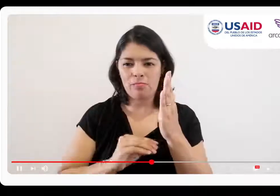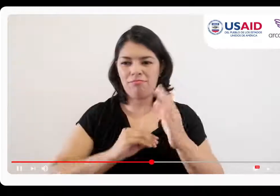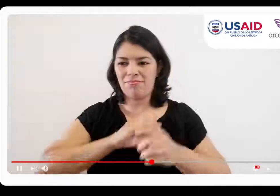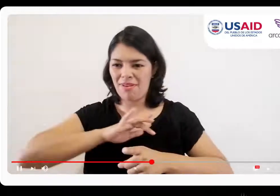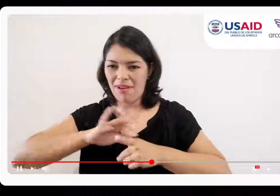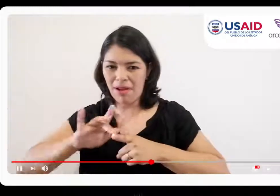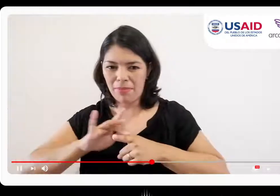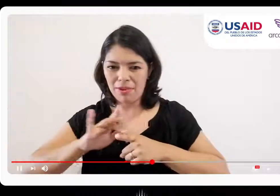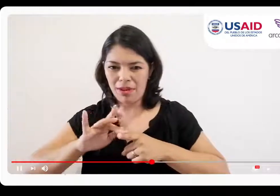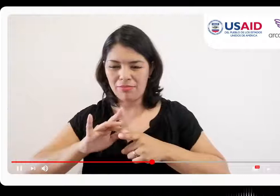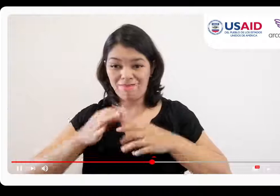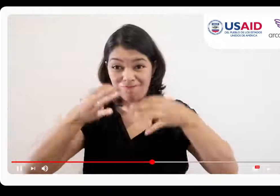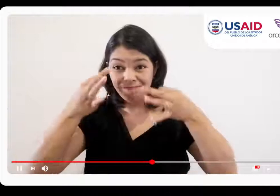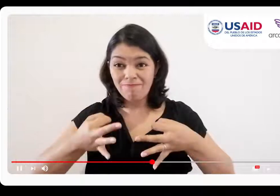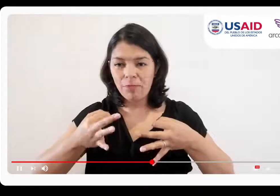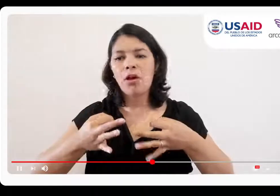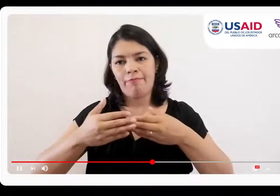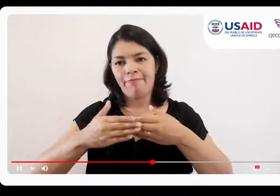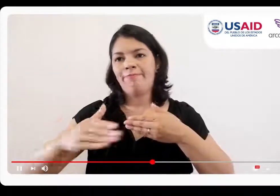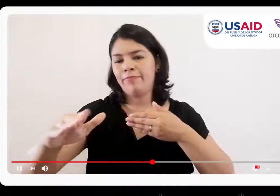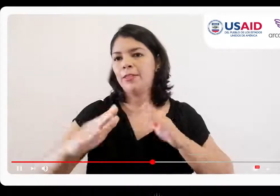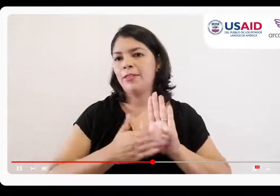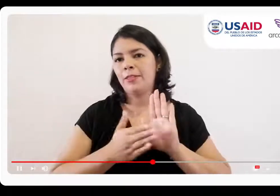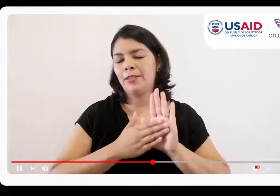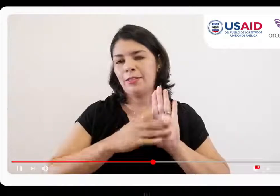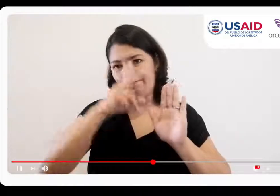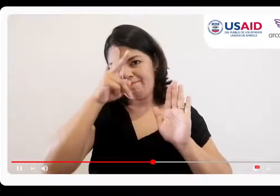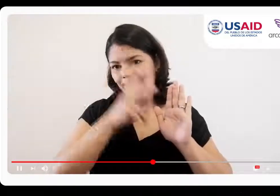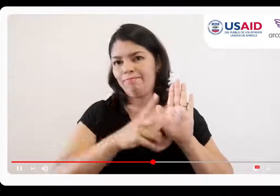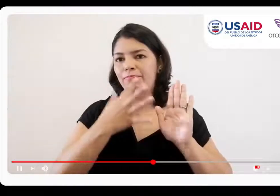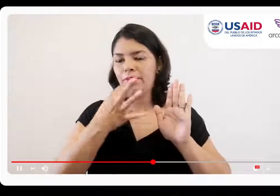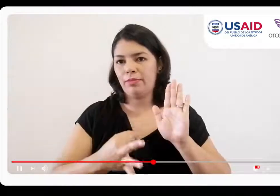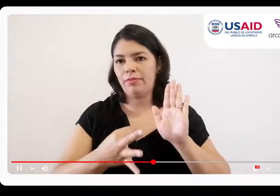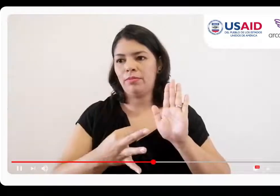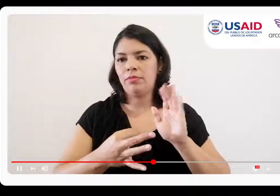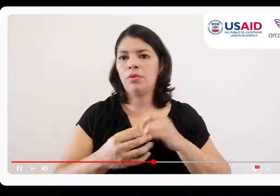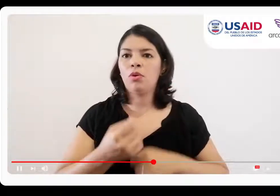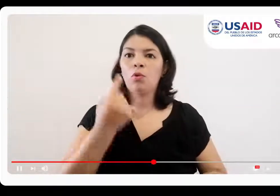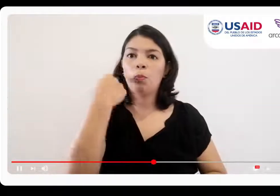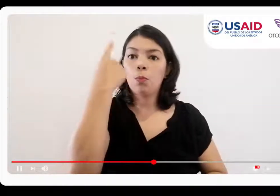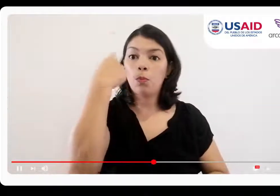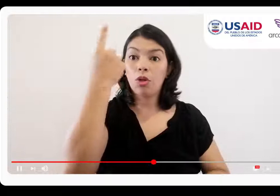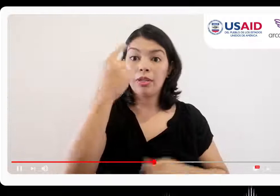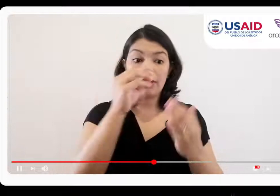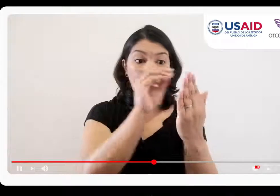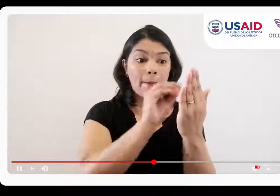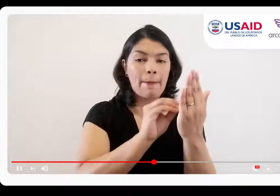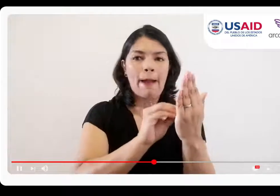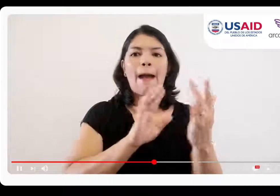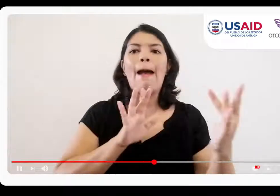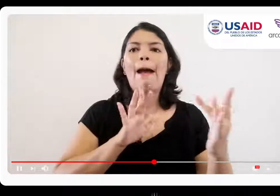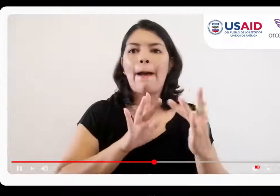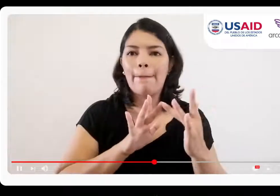va a haber una garantía mayor. Entonces, ya al tener una política que esté ajustada al